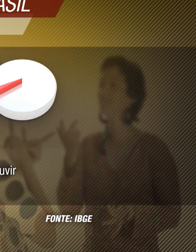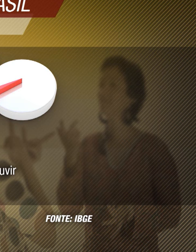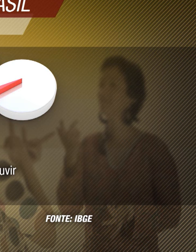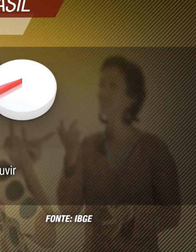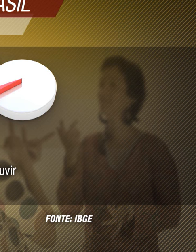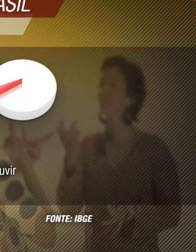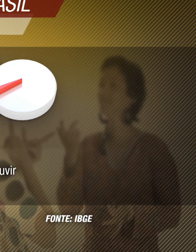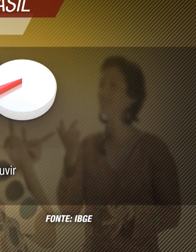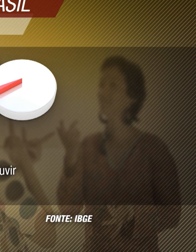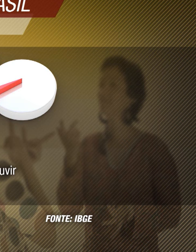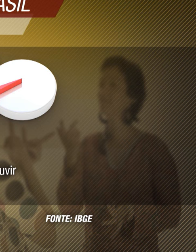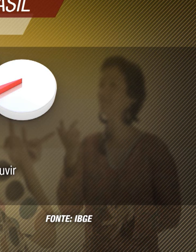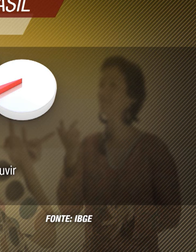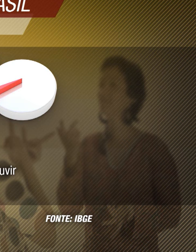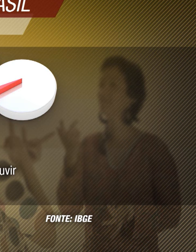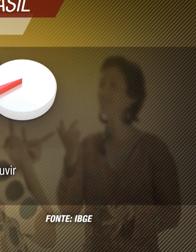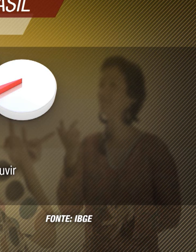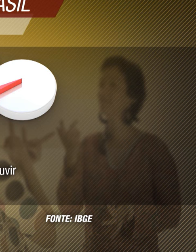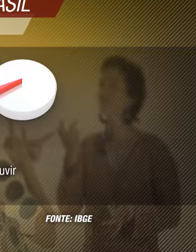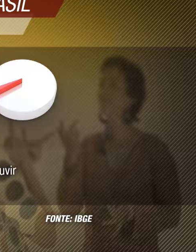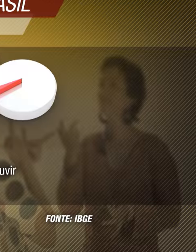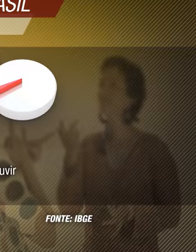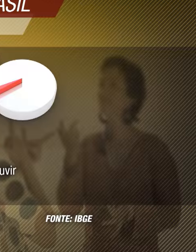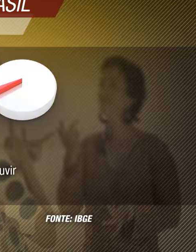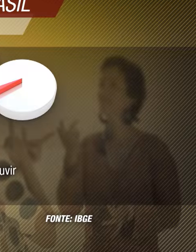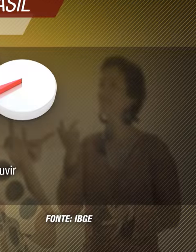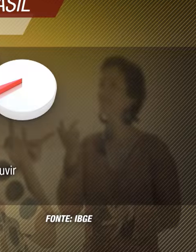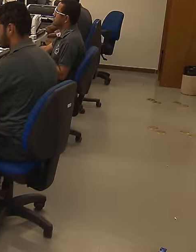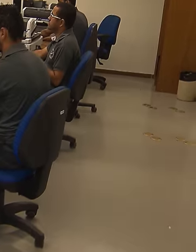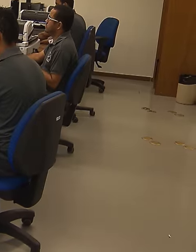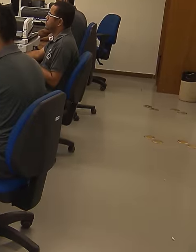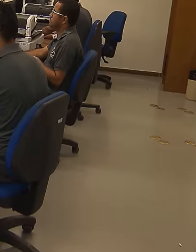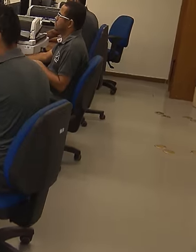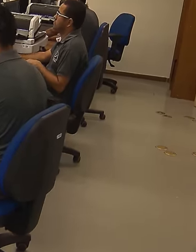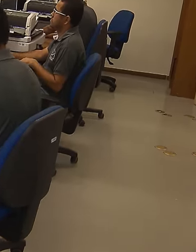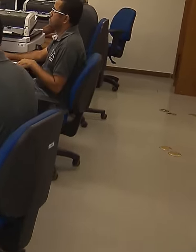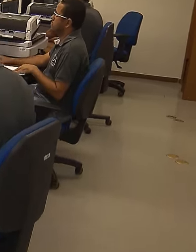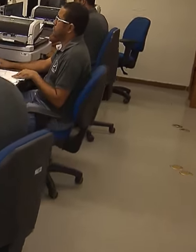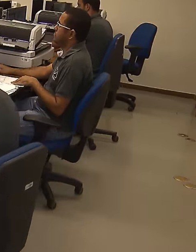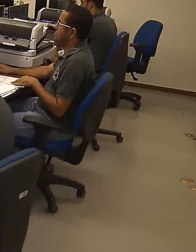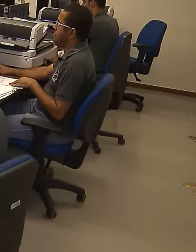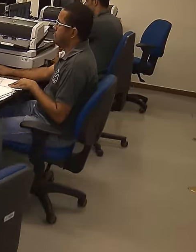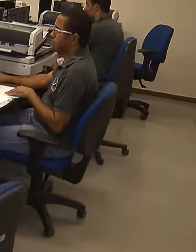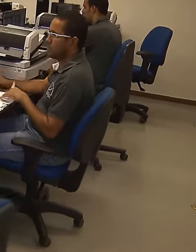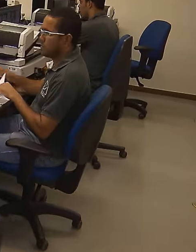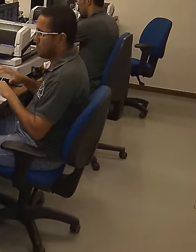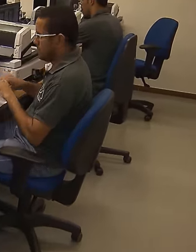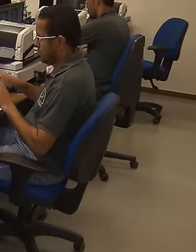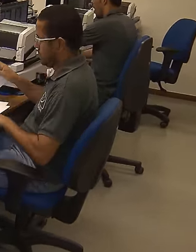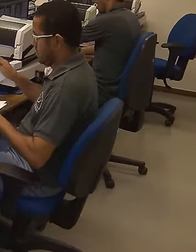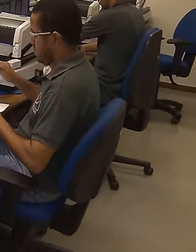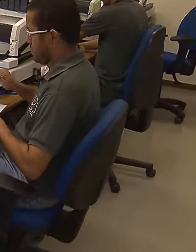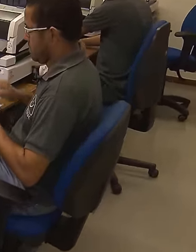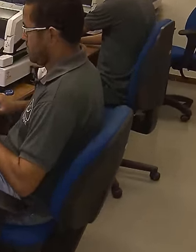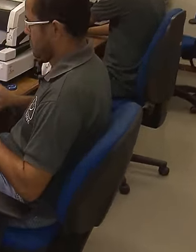para ouvir e 344 mil são surdos. A política de inclusão da pessoa com deficiência implantada